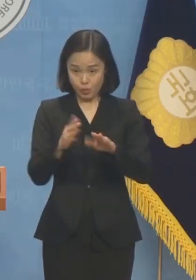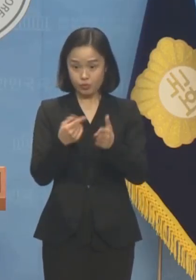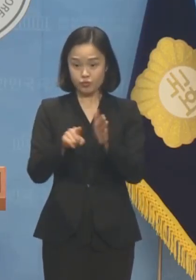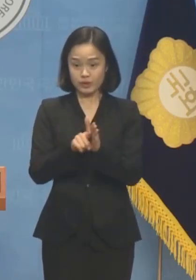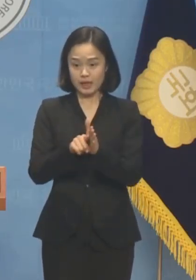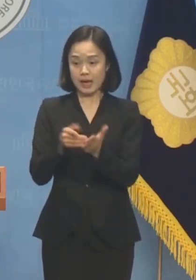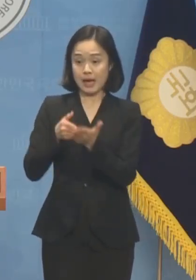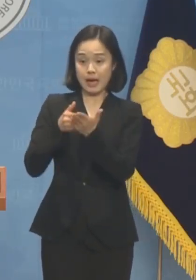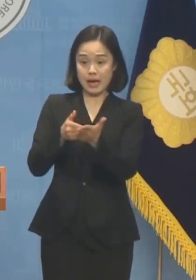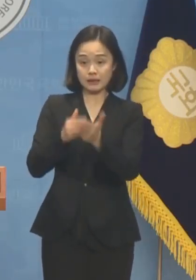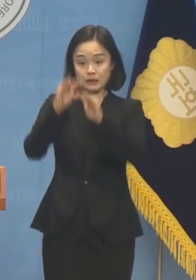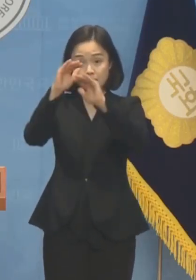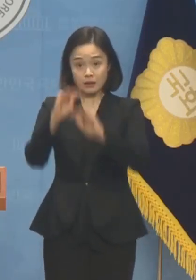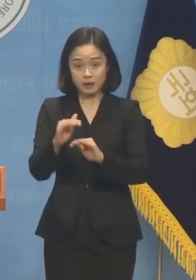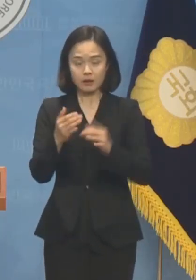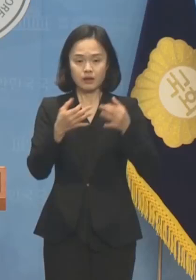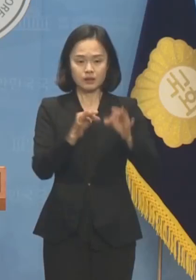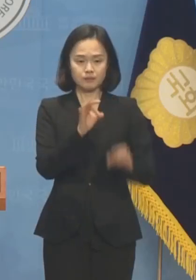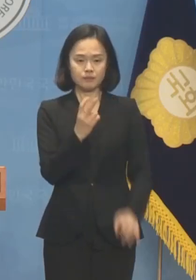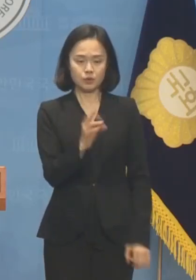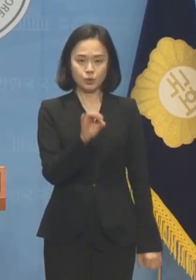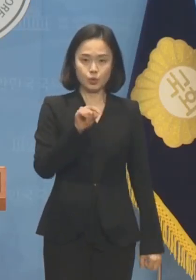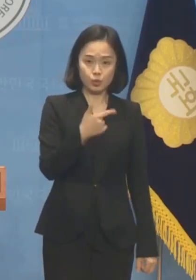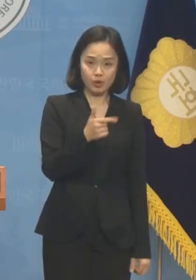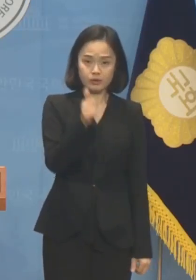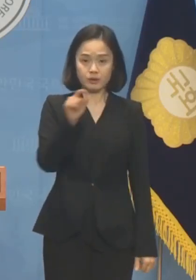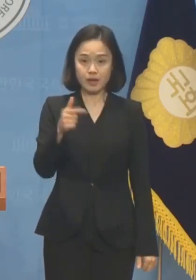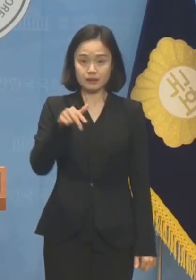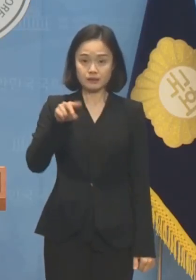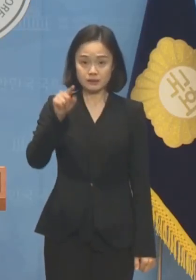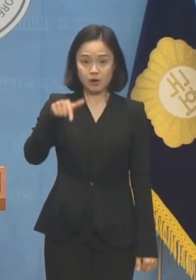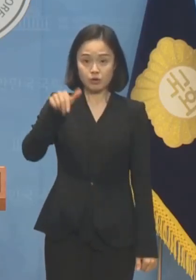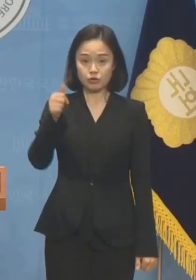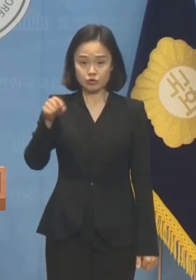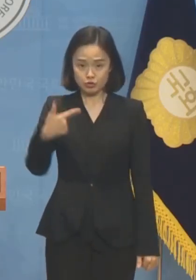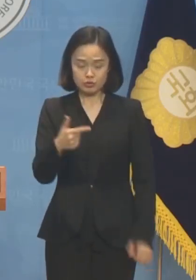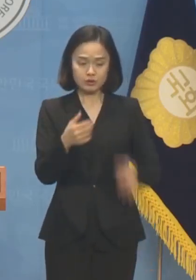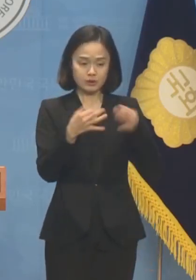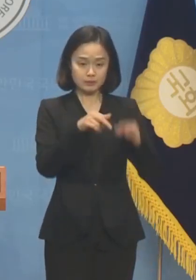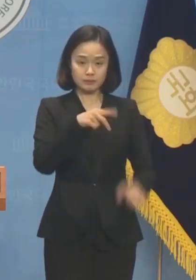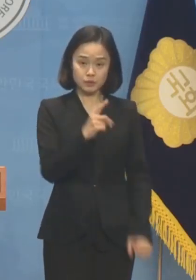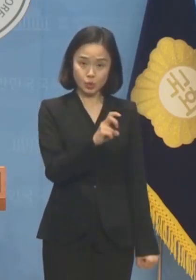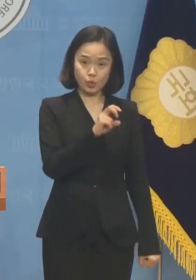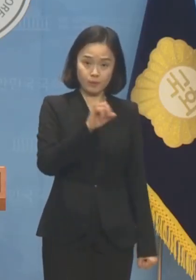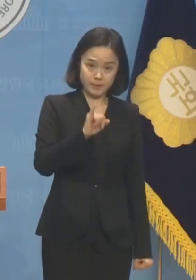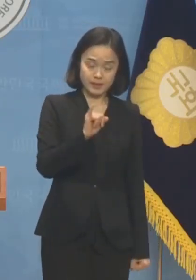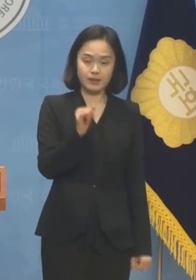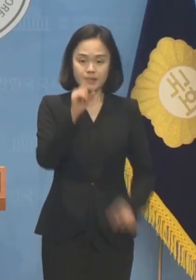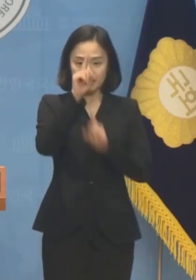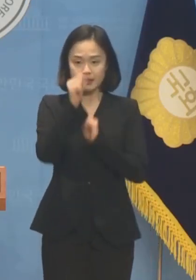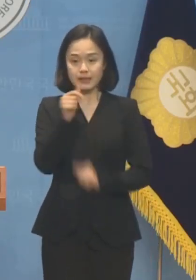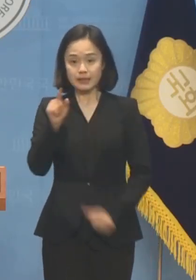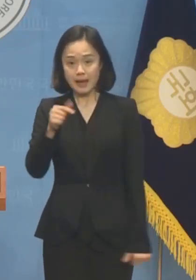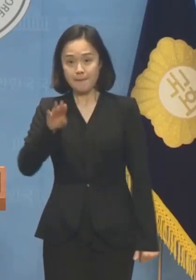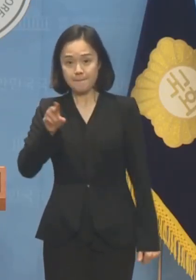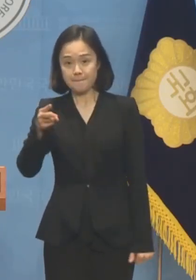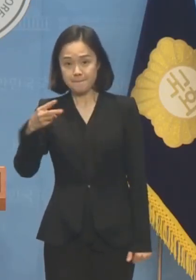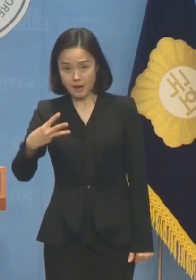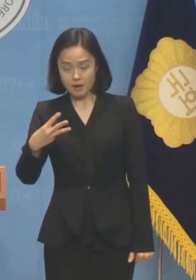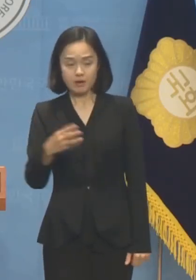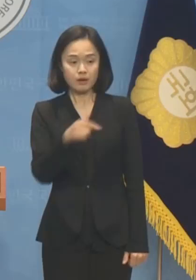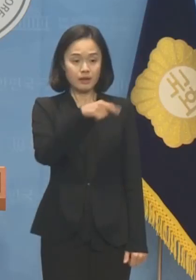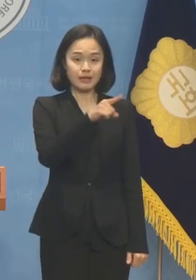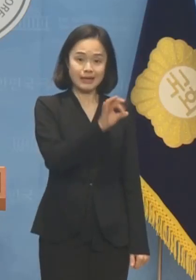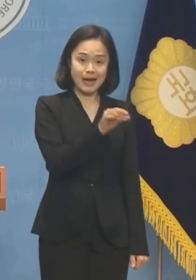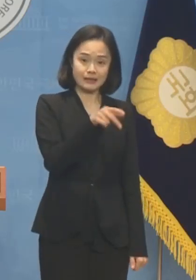안건은 김용원, 한석훈, 김종민, 이한별, 강정혜, 5인의 위원이